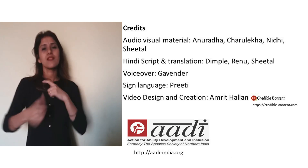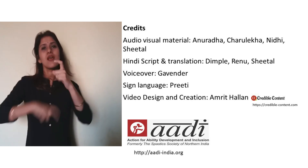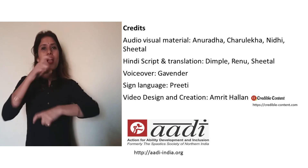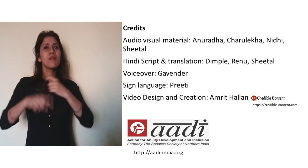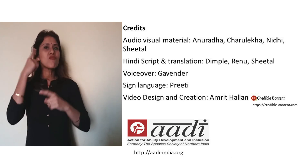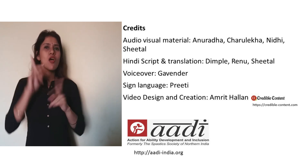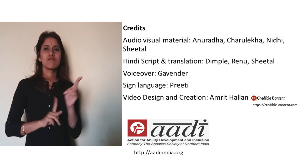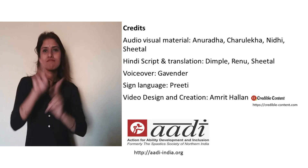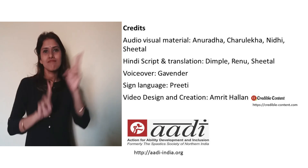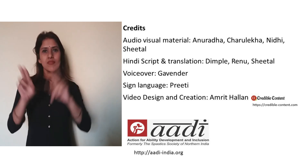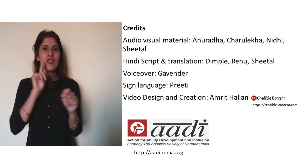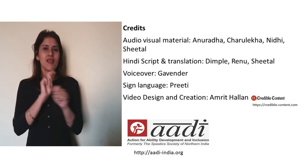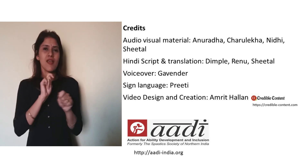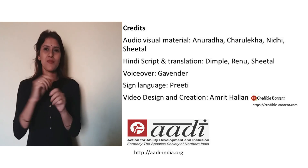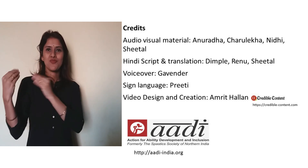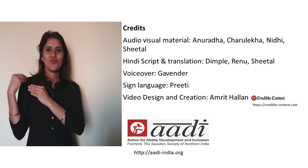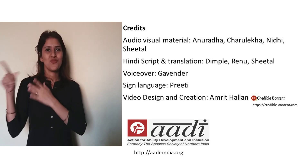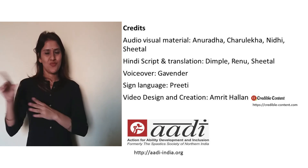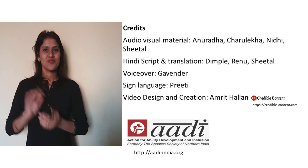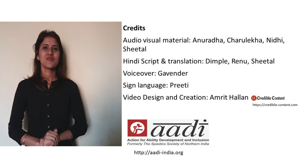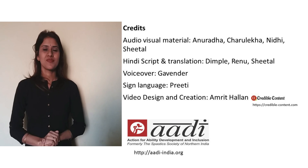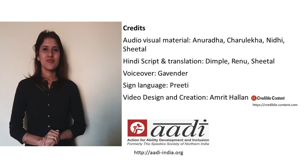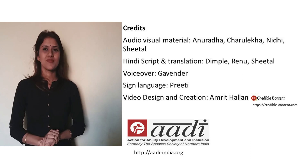डिज़ाइन और निर्माण में महत्वपूर्ण भूमिका रही है।